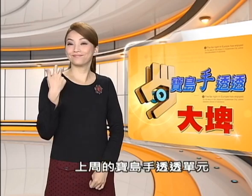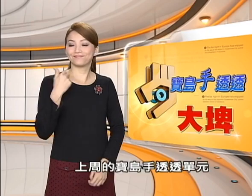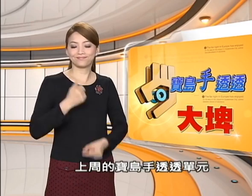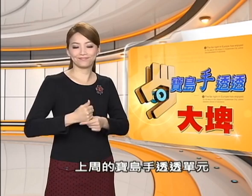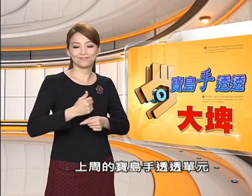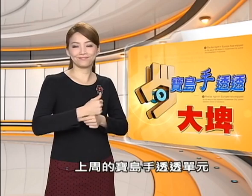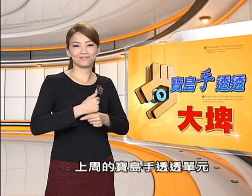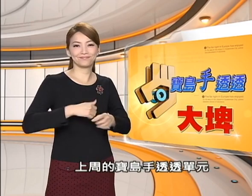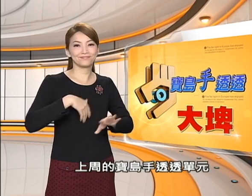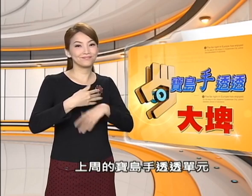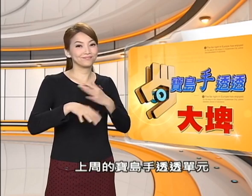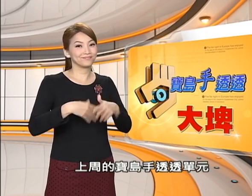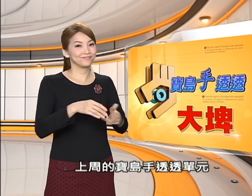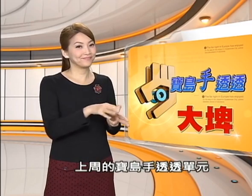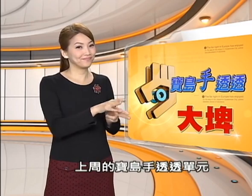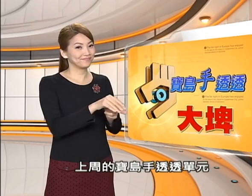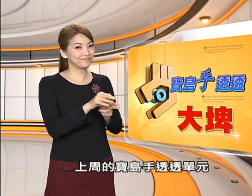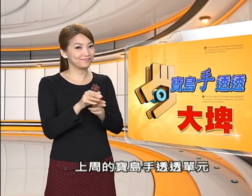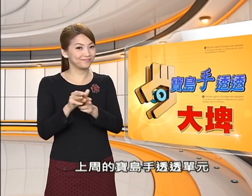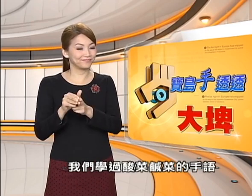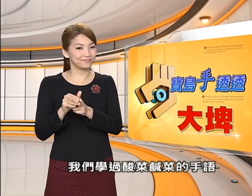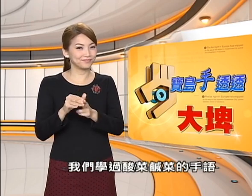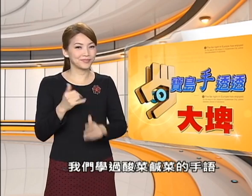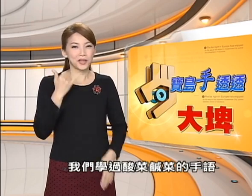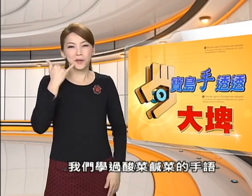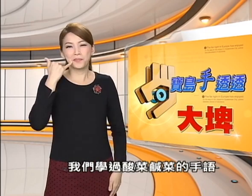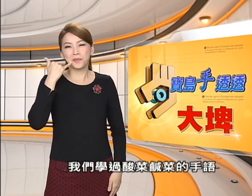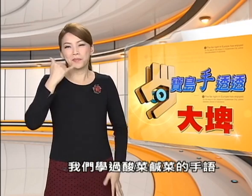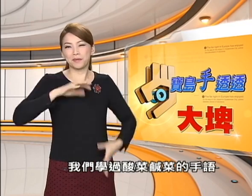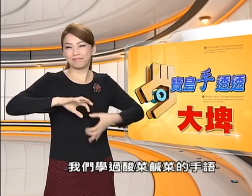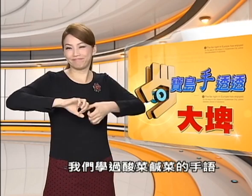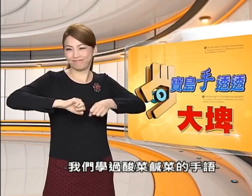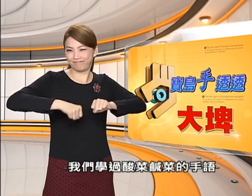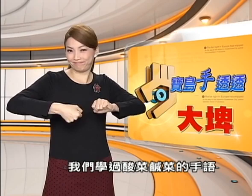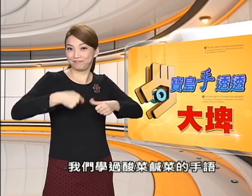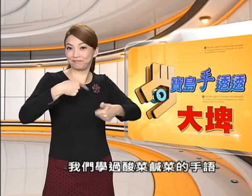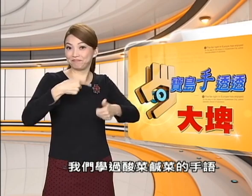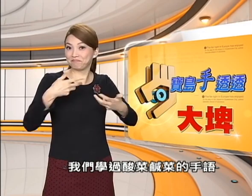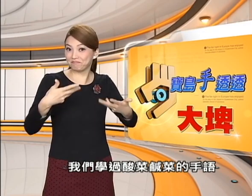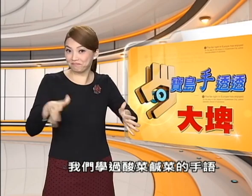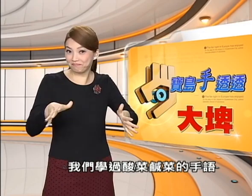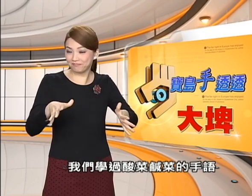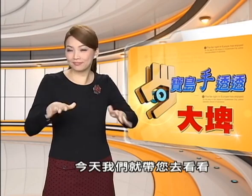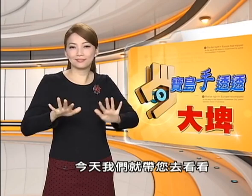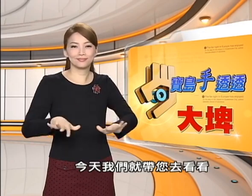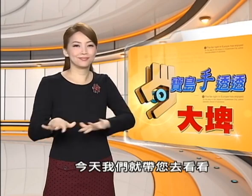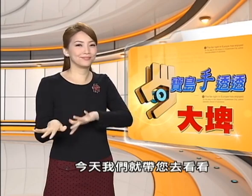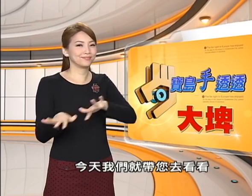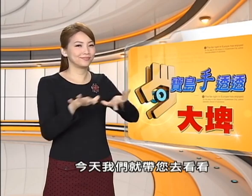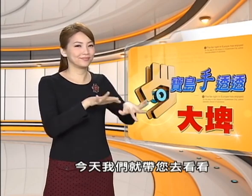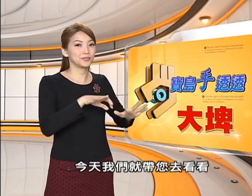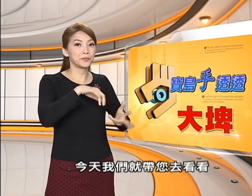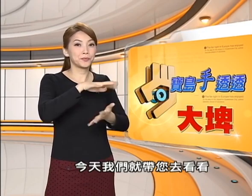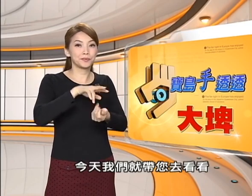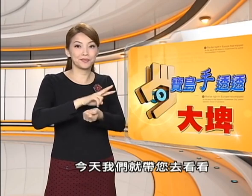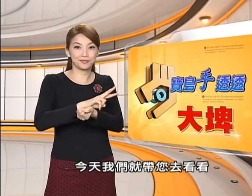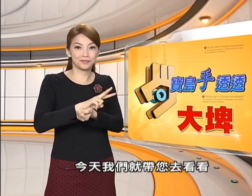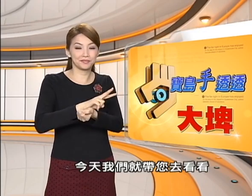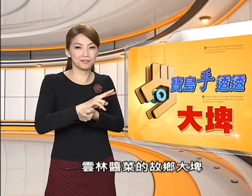上周的宝岛手偷偷单元，我们学过了酸菜、咸菜的手语。今天我们就带您去看看云